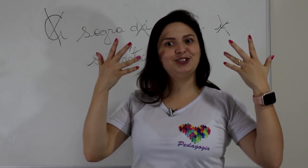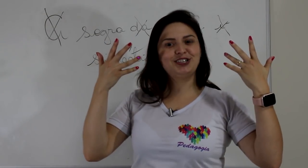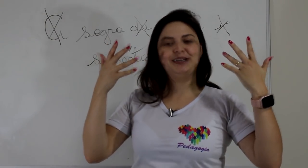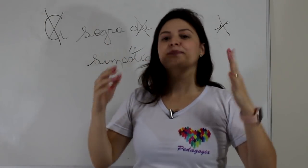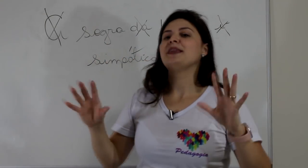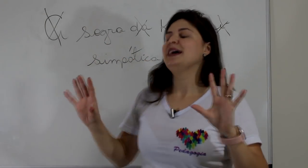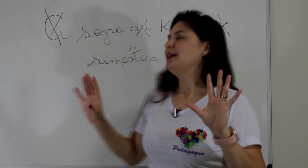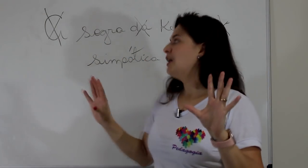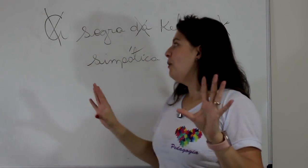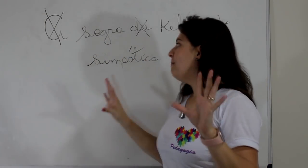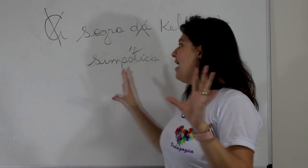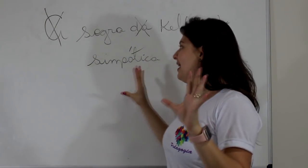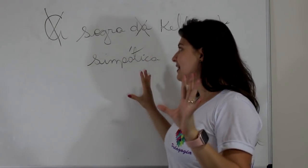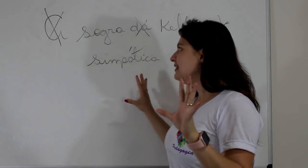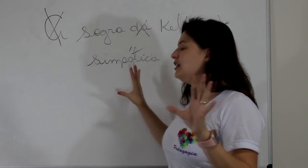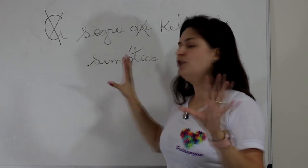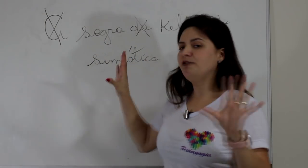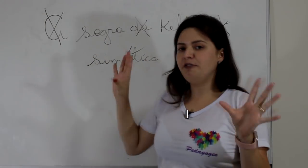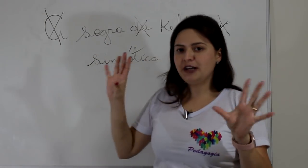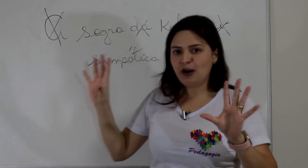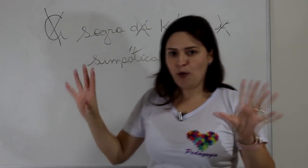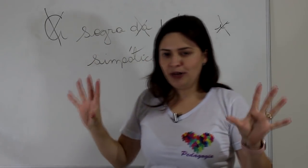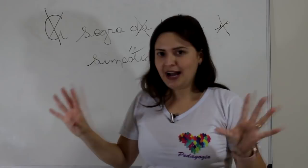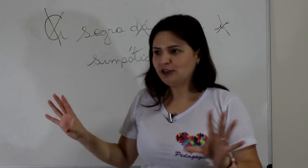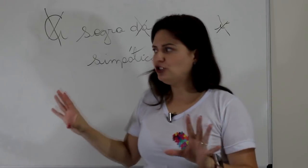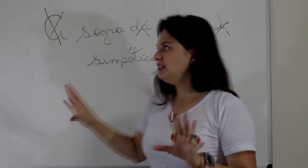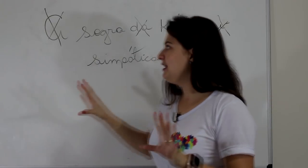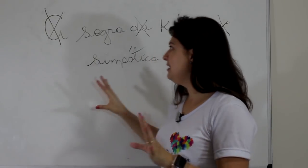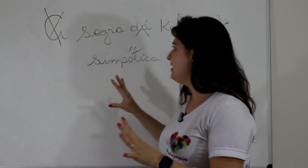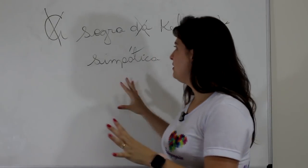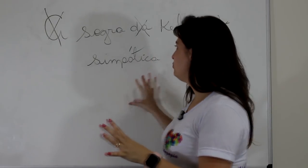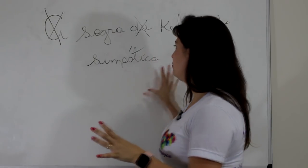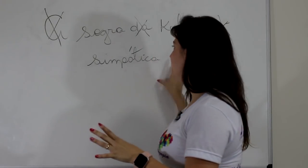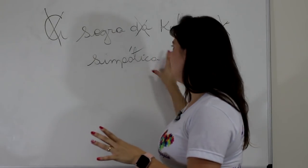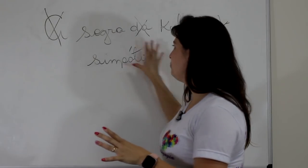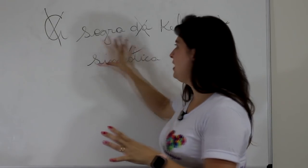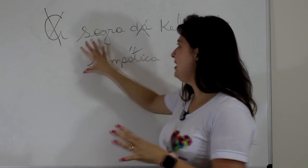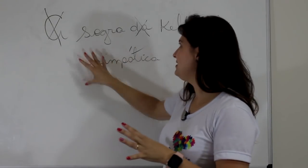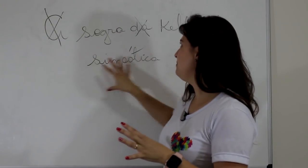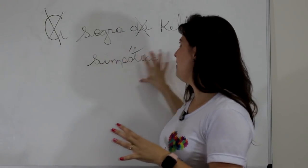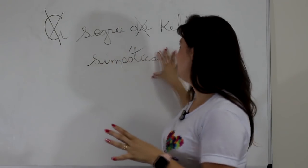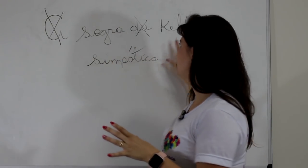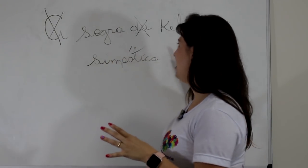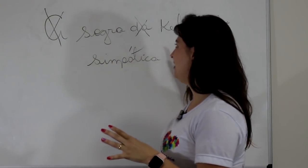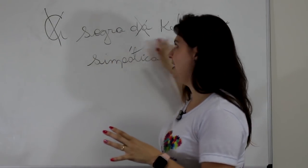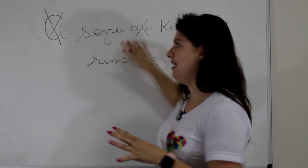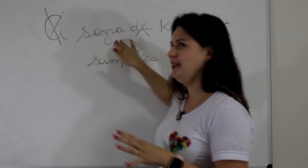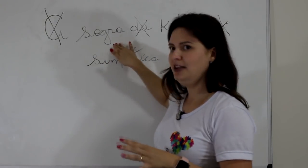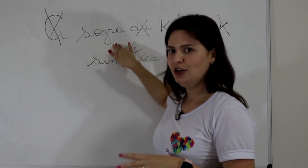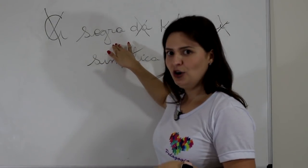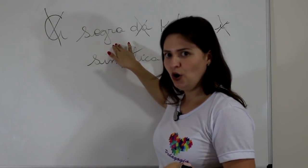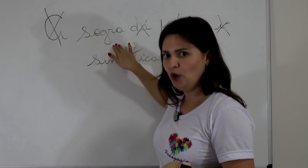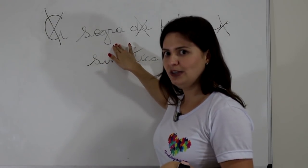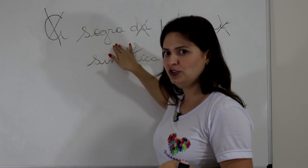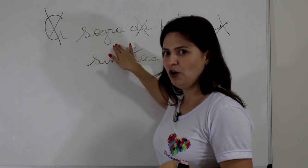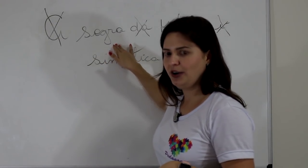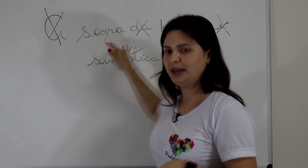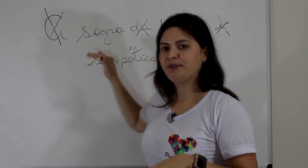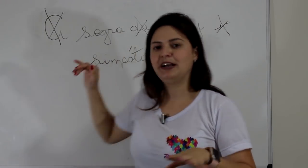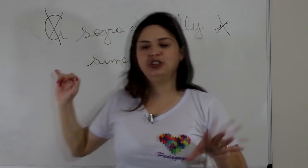Simpática. Então, para não ficar complicado de entender que eu estou falando quem é simpática, a Kelly ou a sogra, a gente